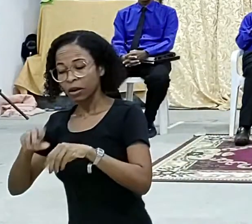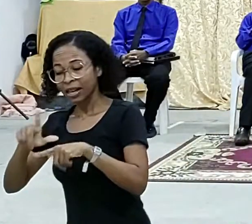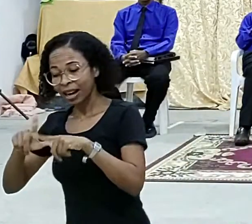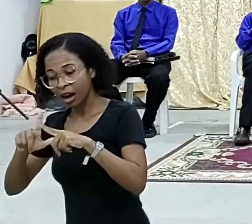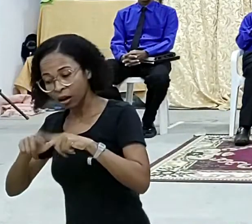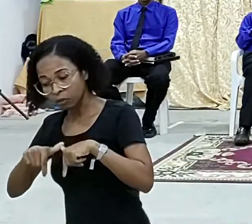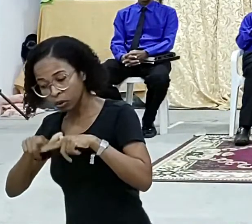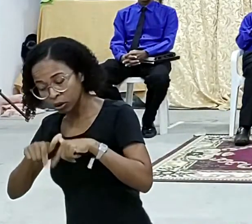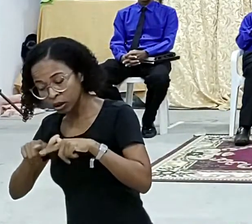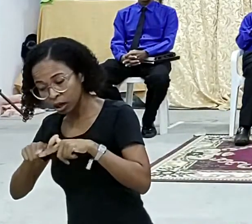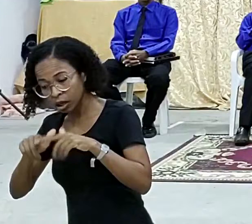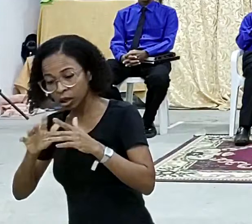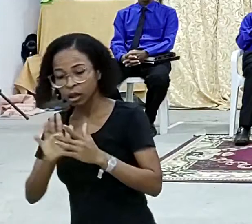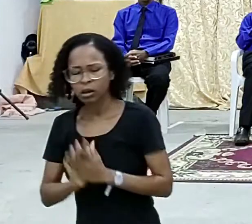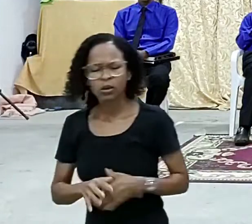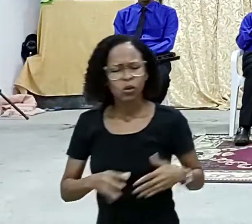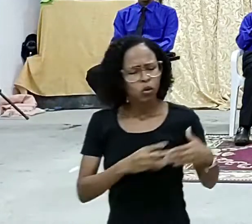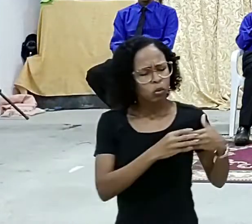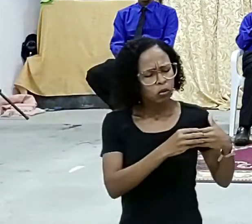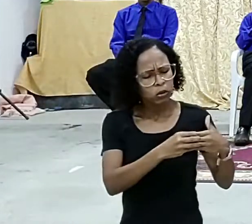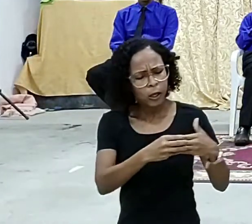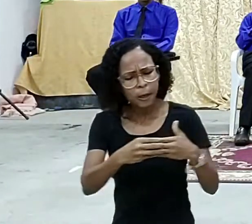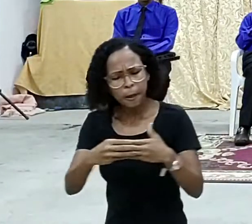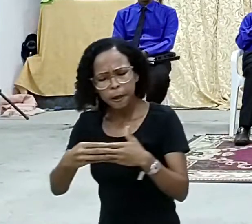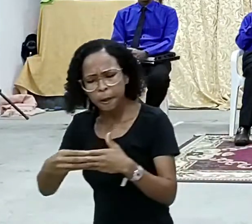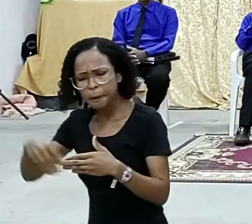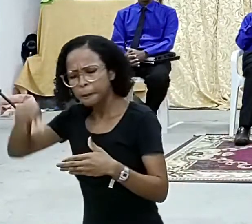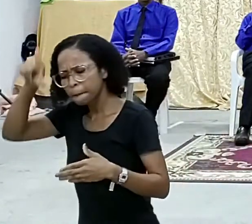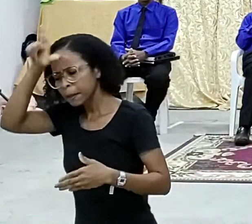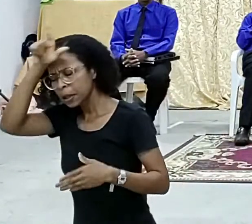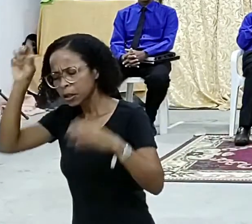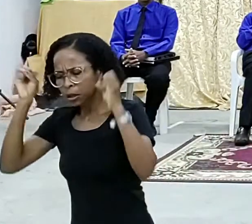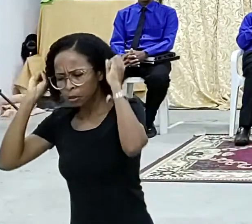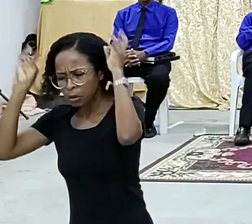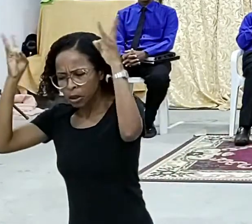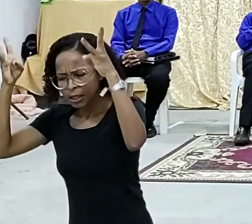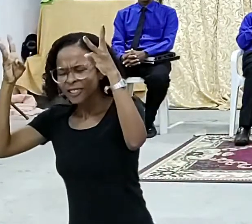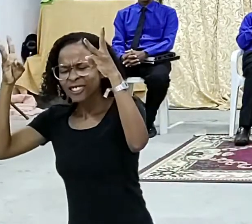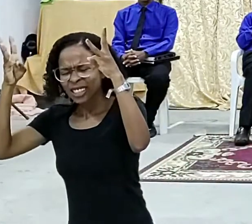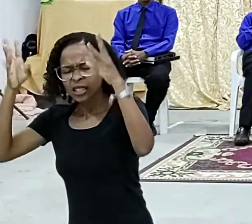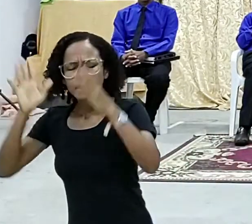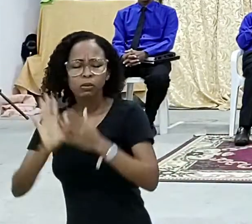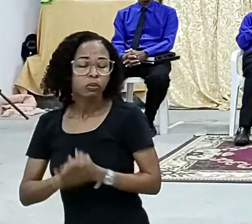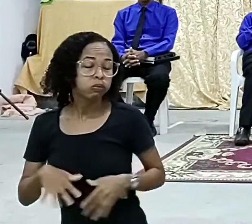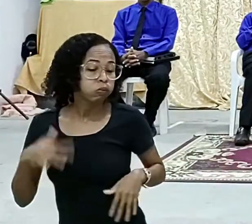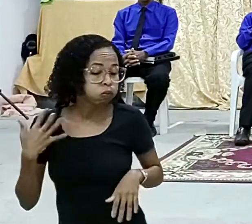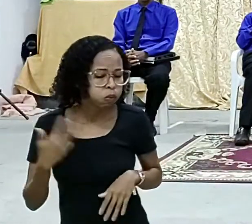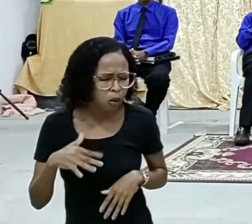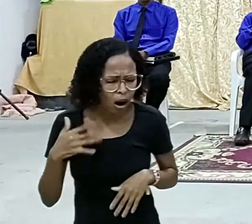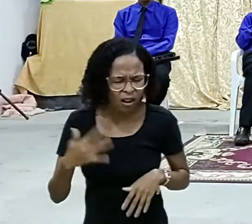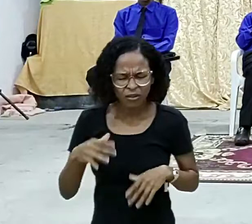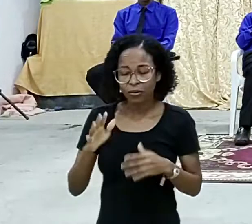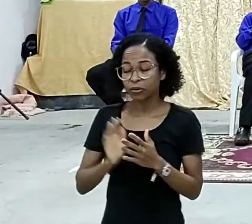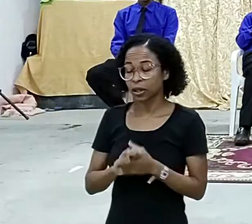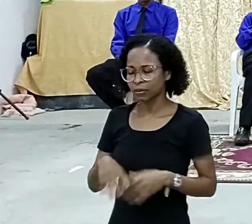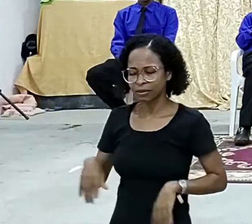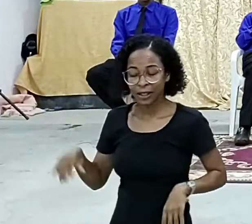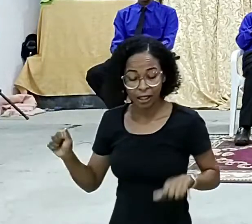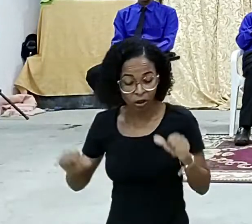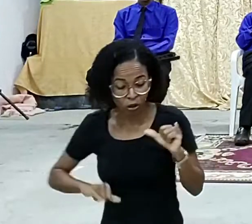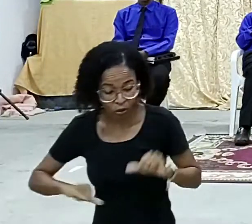lá, seguiu com aquele povo, passou por poucas e boas, foi